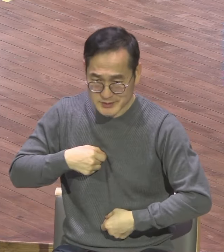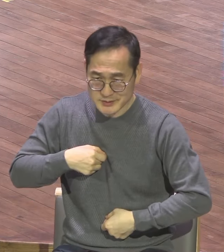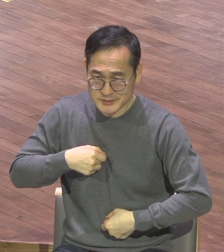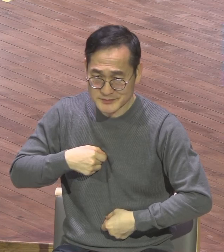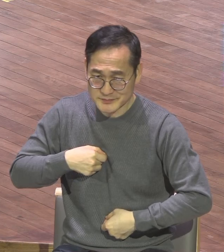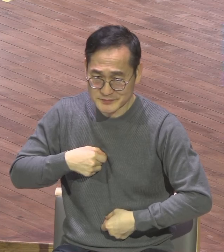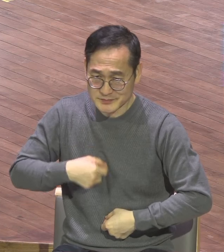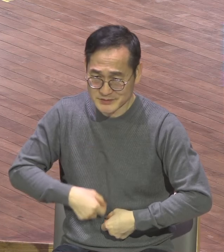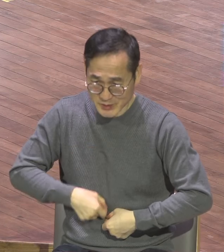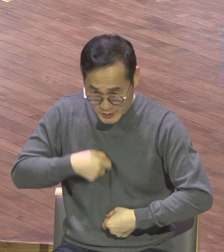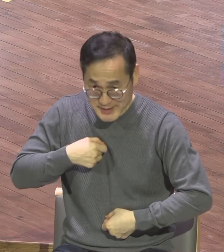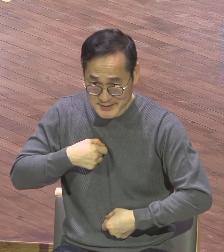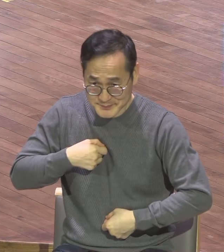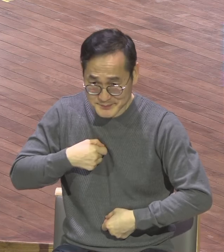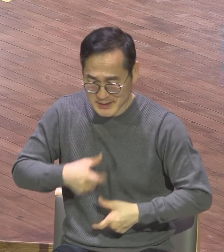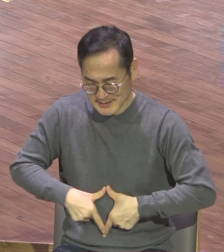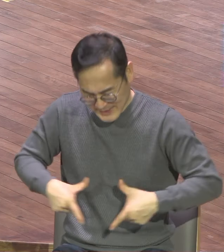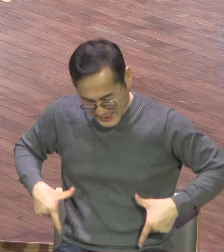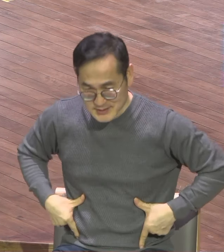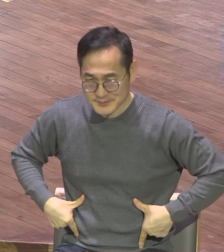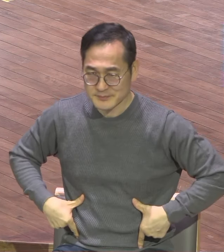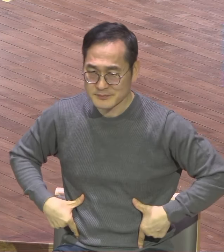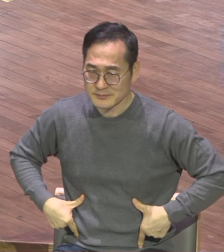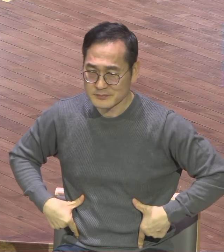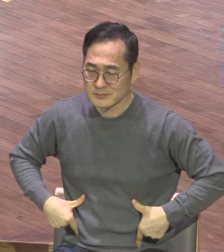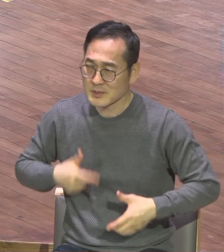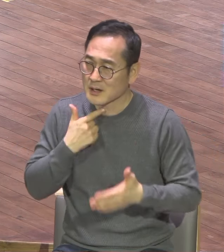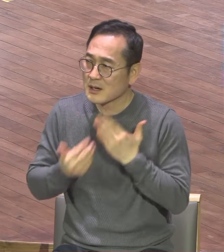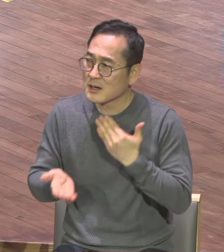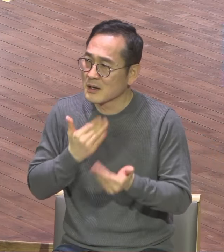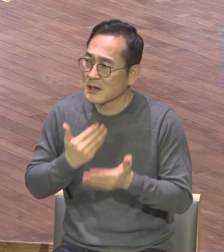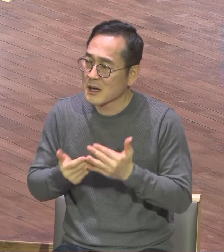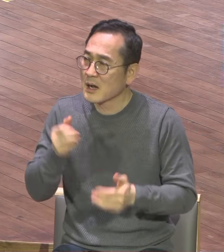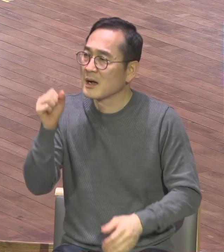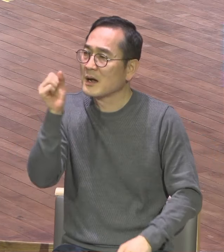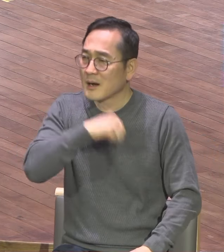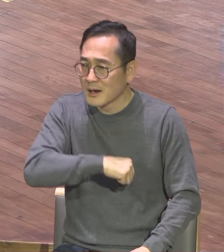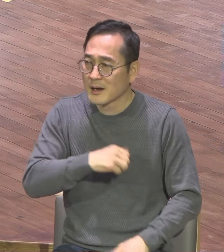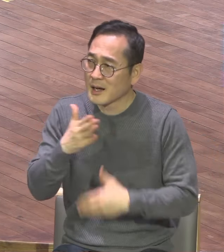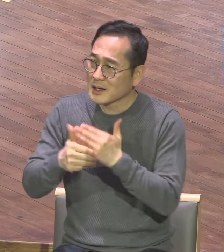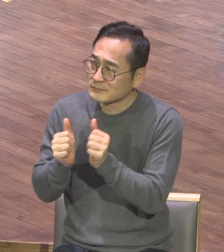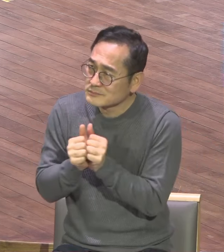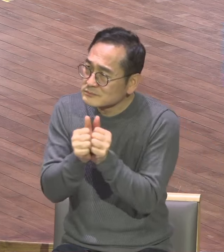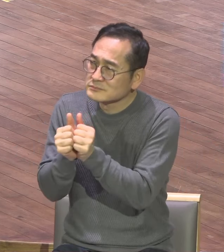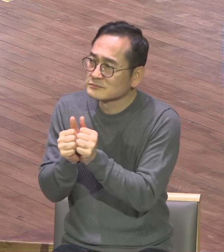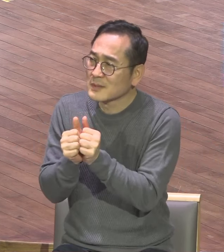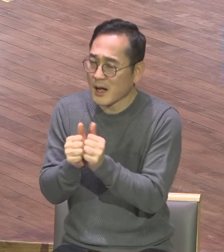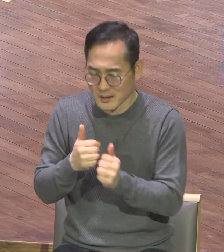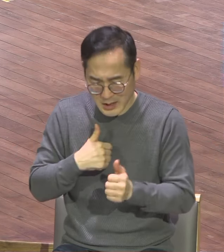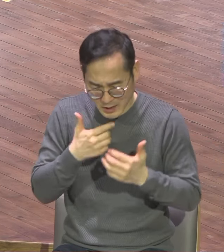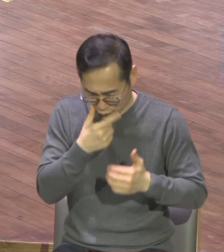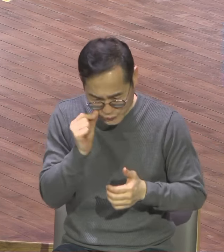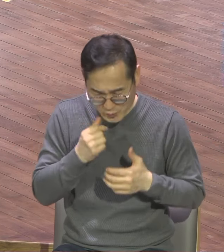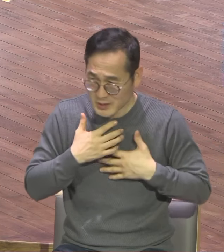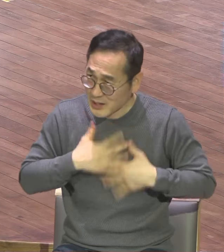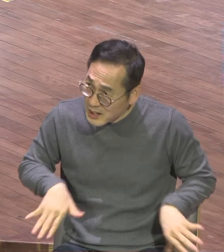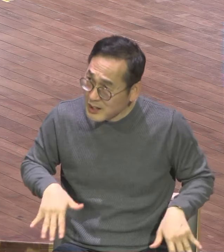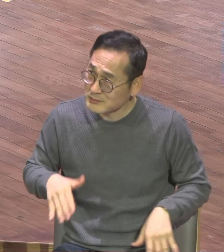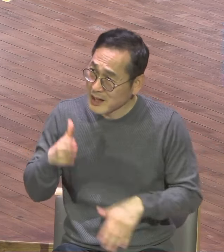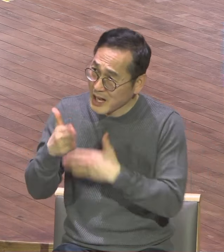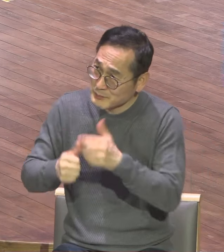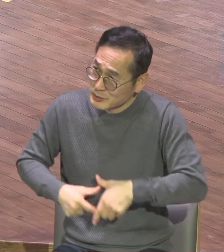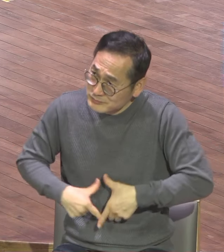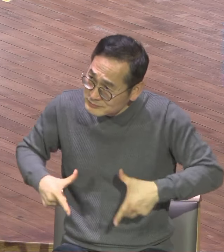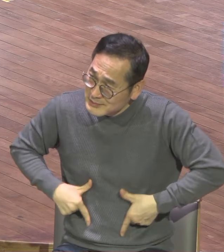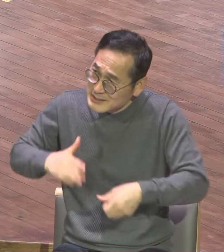체험하고 살아야 돼. 신앙생활 나이처럼. 아, 하나님이 참 나에게 인자하시네. 내가 부족하고 연약하고 어려운데 하나님이